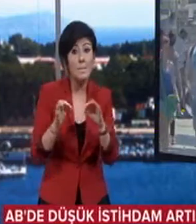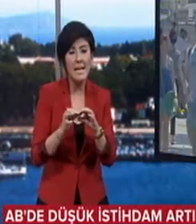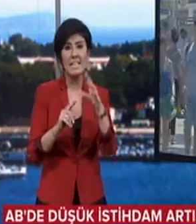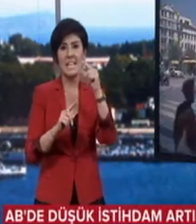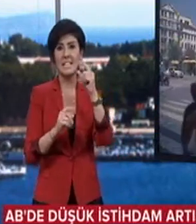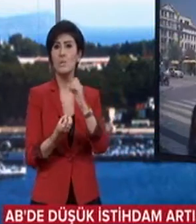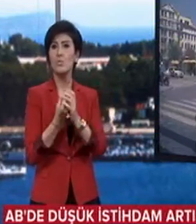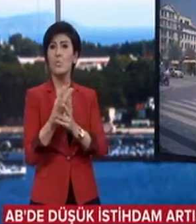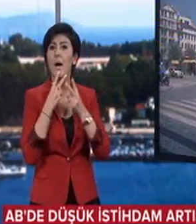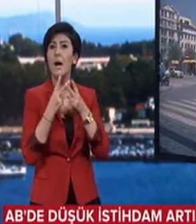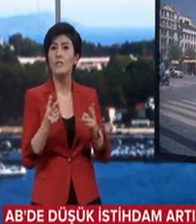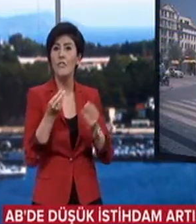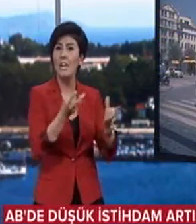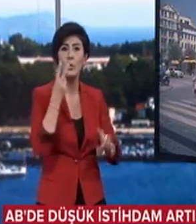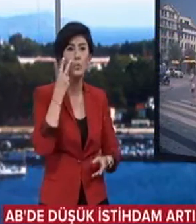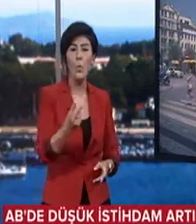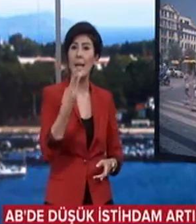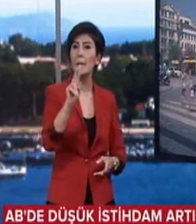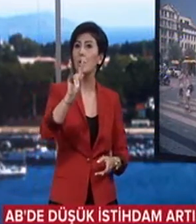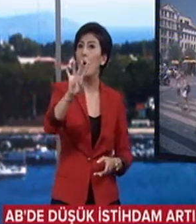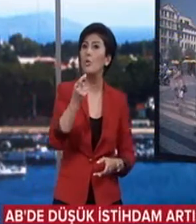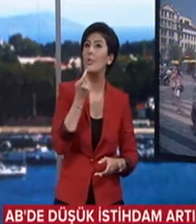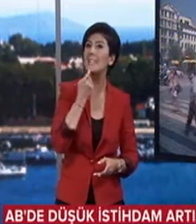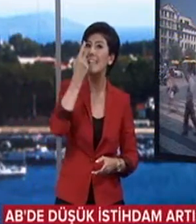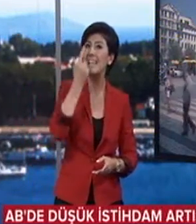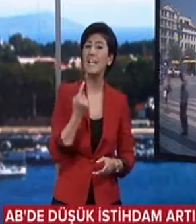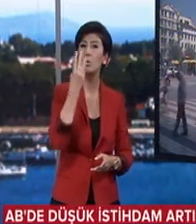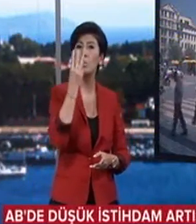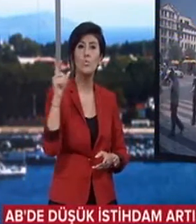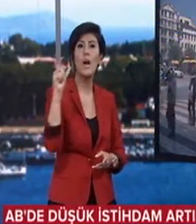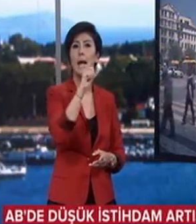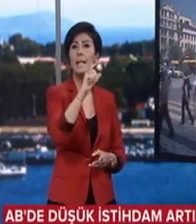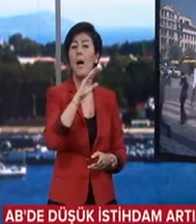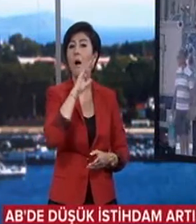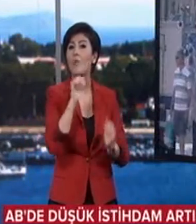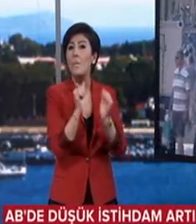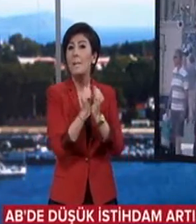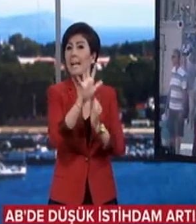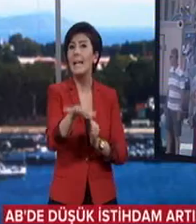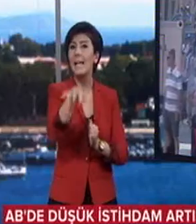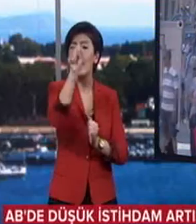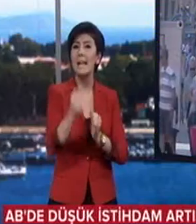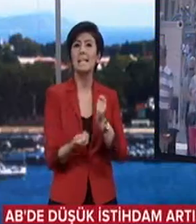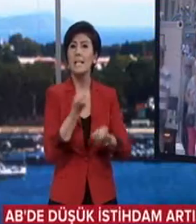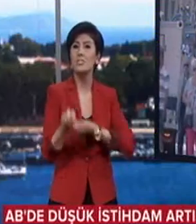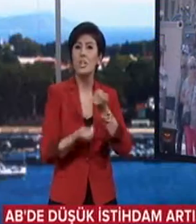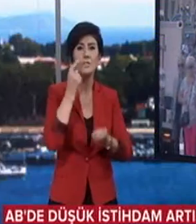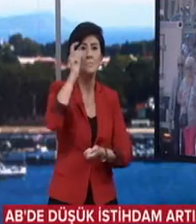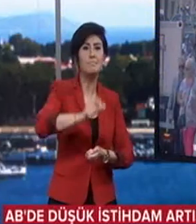Birliği İstatistik Kurumu'nun açıkladığı verilere göre 2014 yılının ilk 3 ayında Avrupa Birliği genelinde istihdam